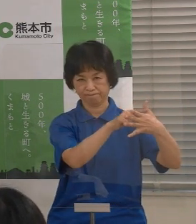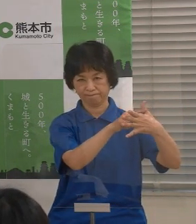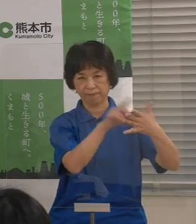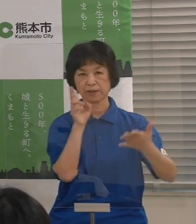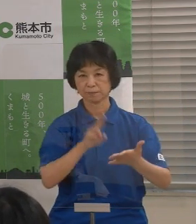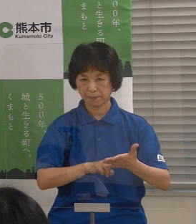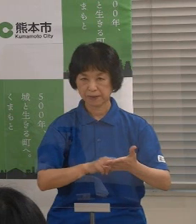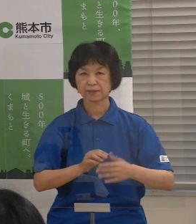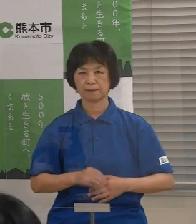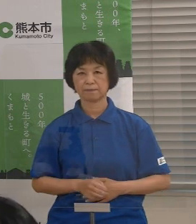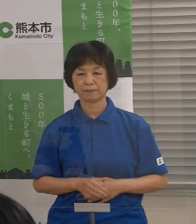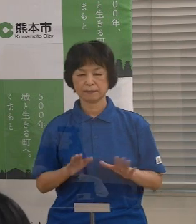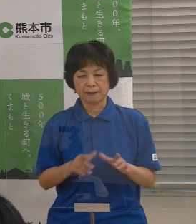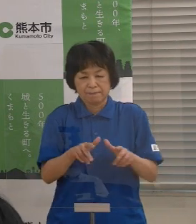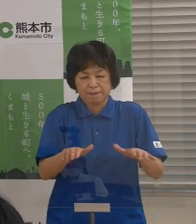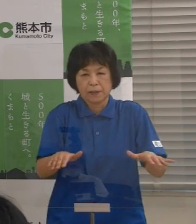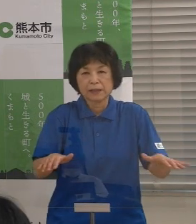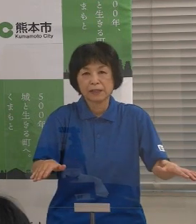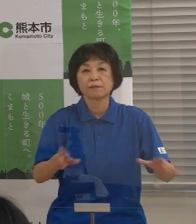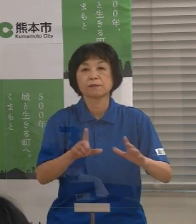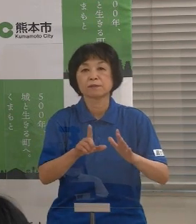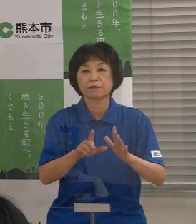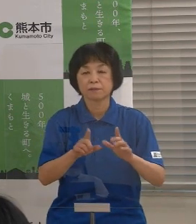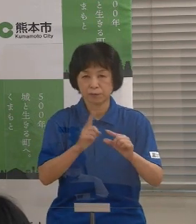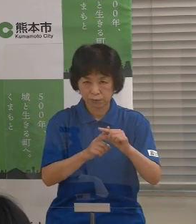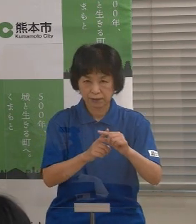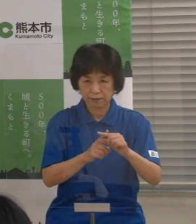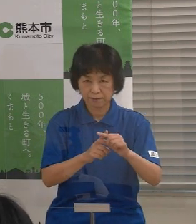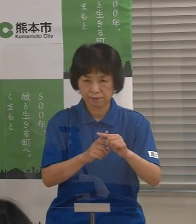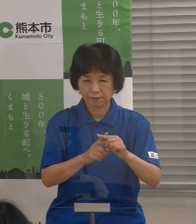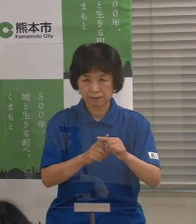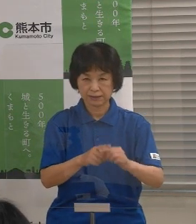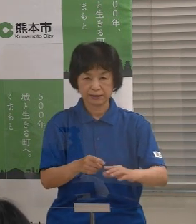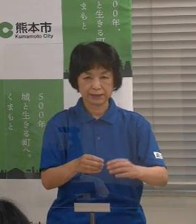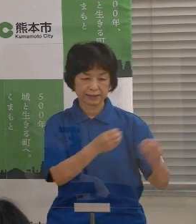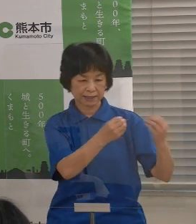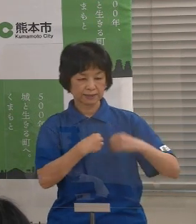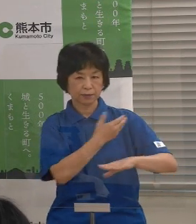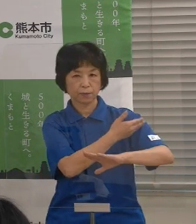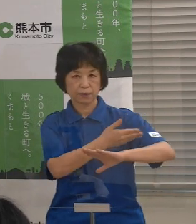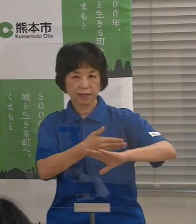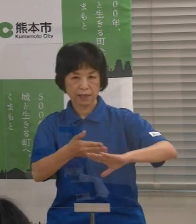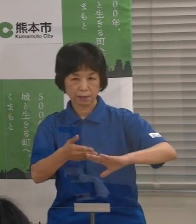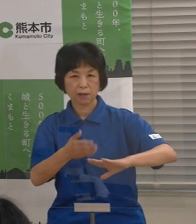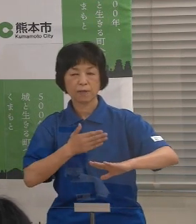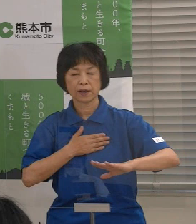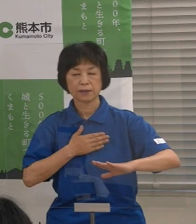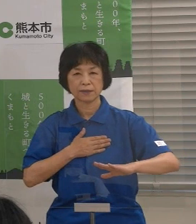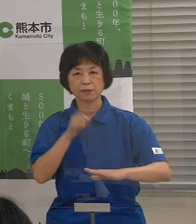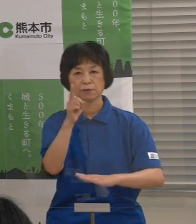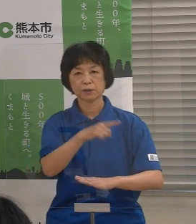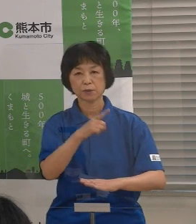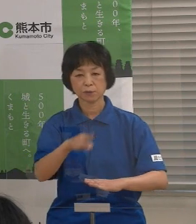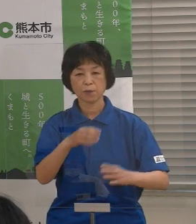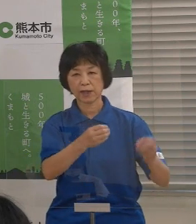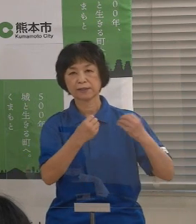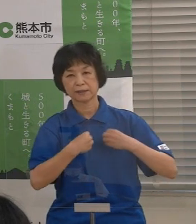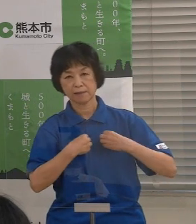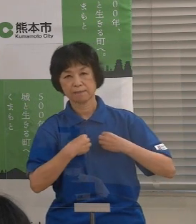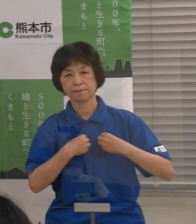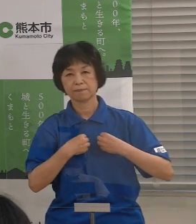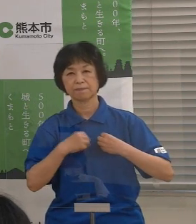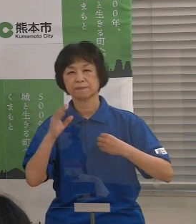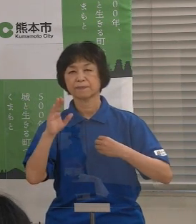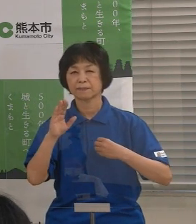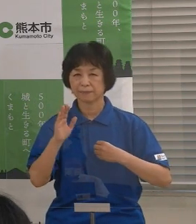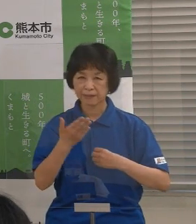でありますので、リンクがある方が感染確認ということでありますけれども、ぜひですね、これまで以上に感